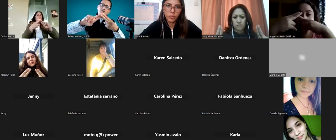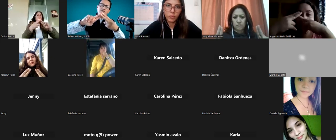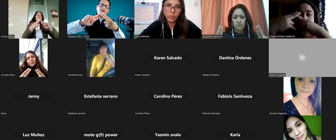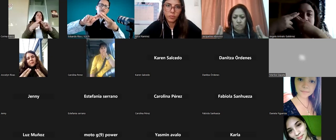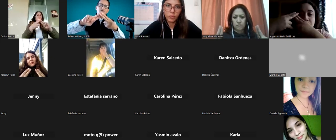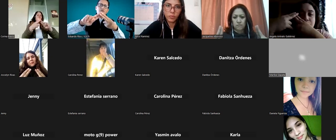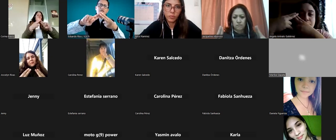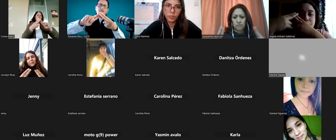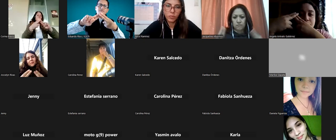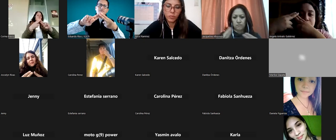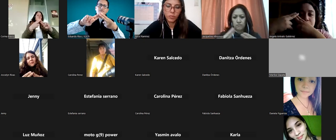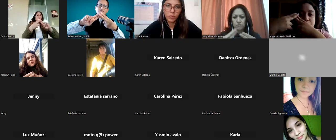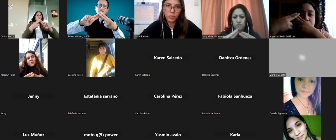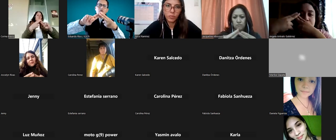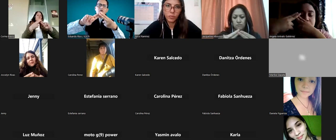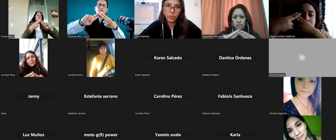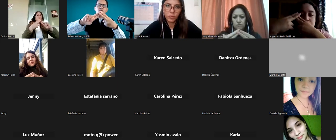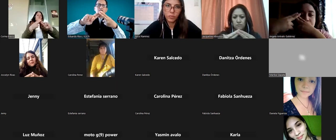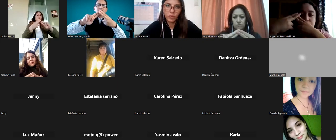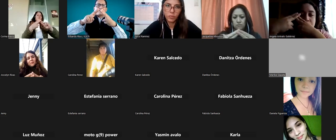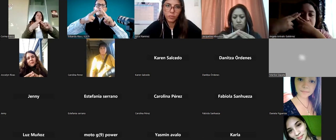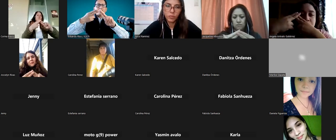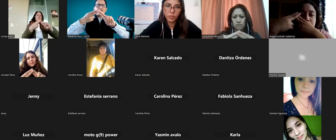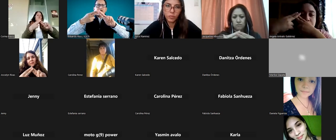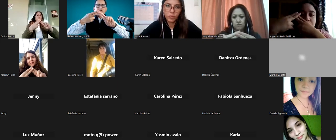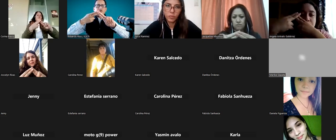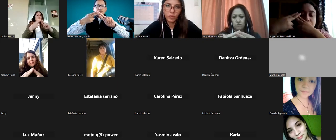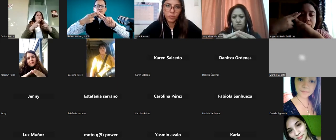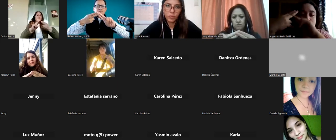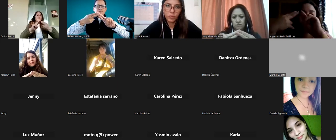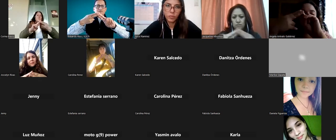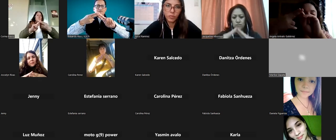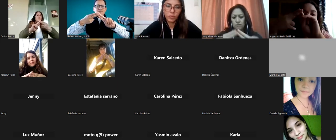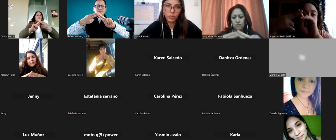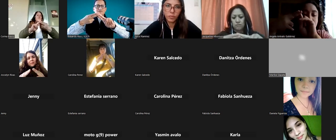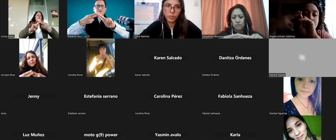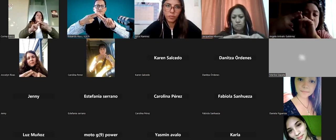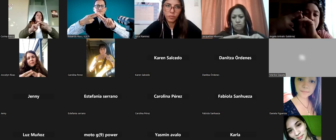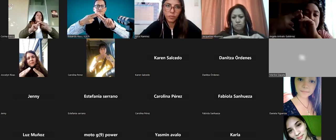la yema de los dedos, se juntan así, y luego hacemos un intercambio al otro lado.